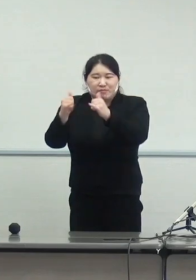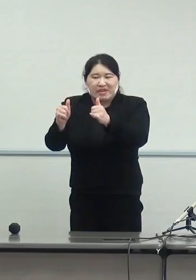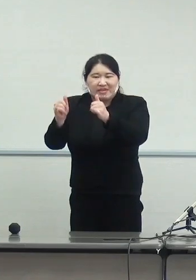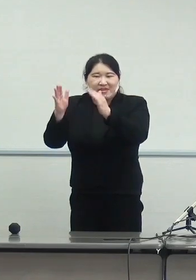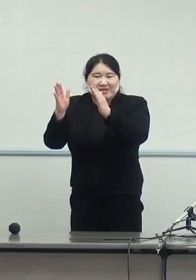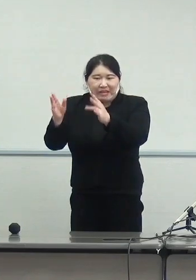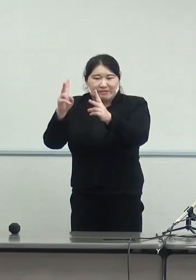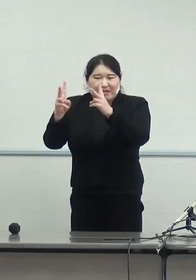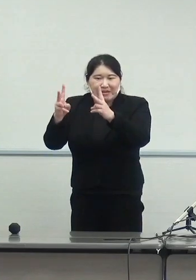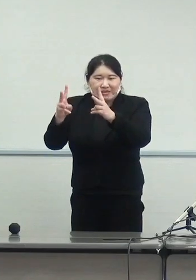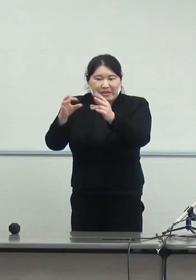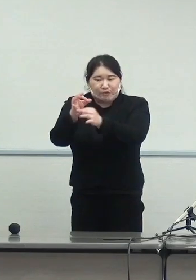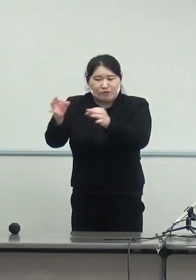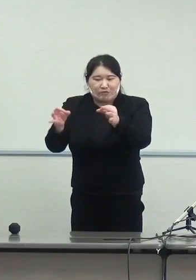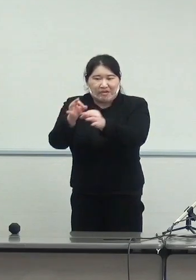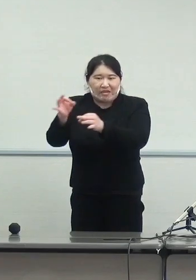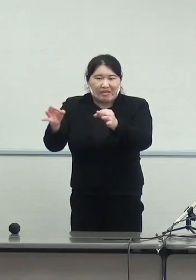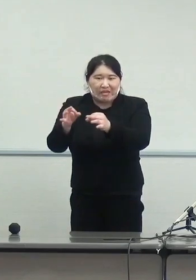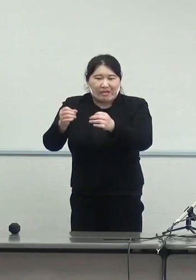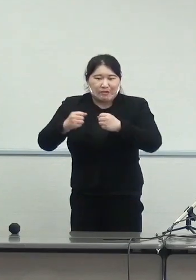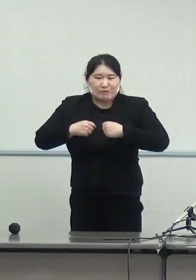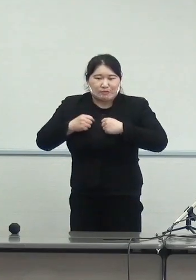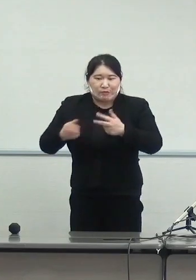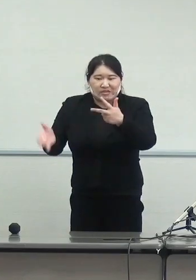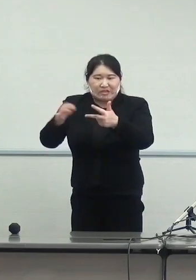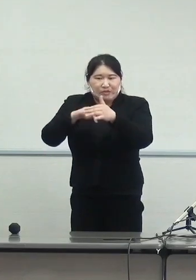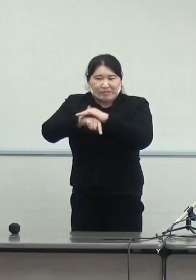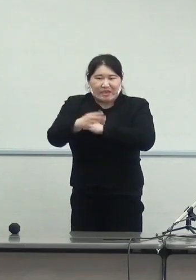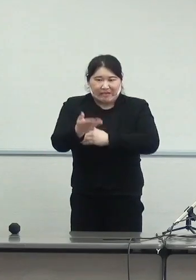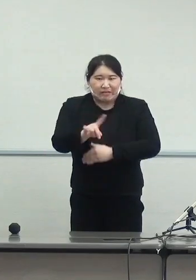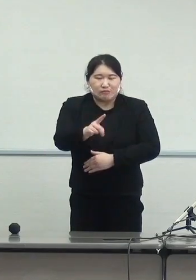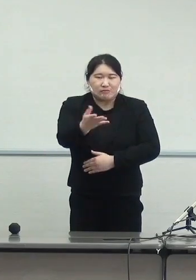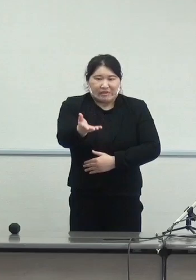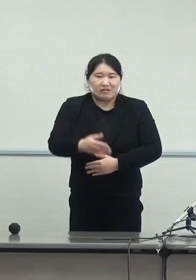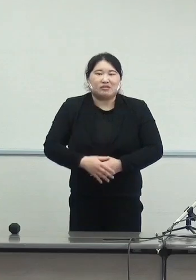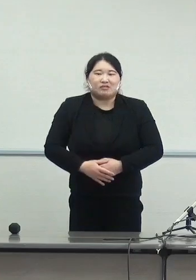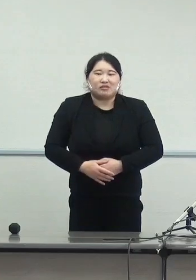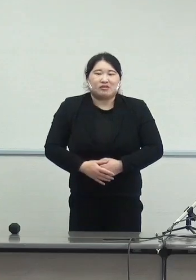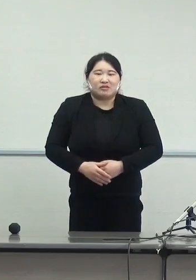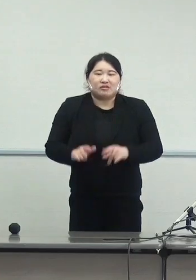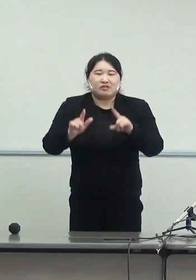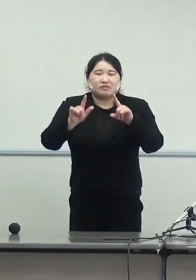施設というスポーツジムとかで、そういったイメージでございますか。